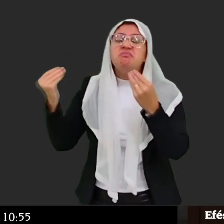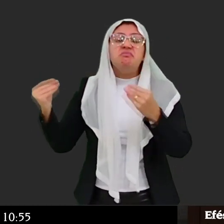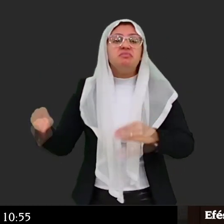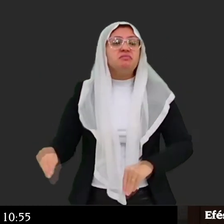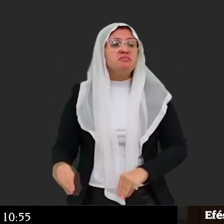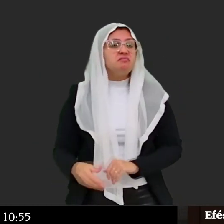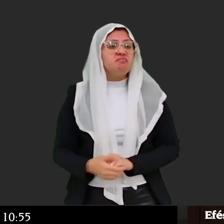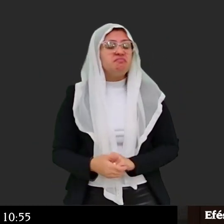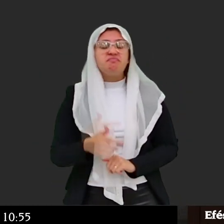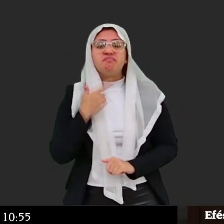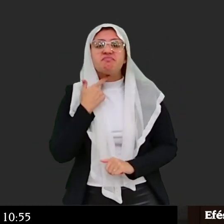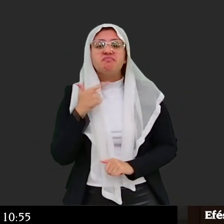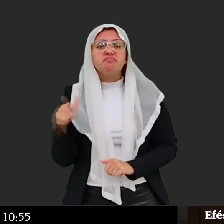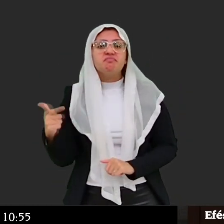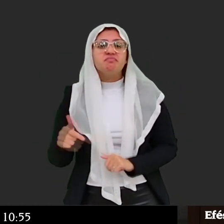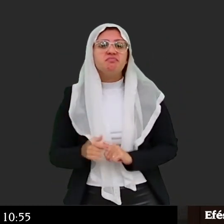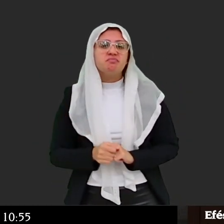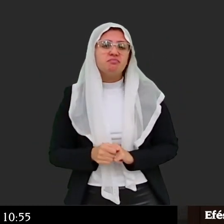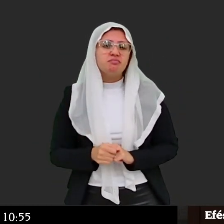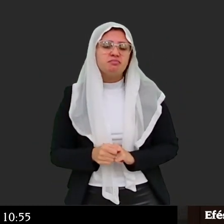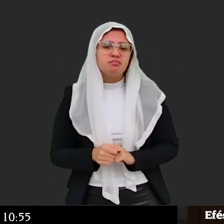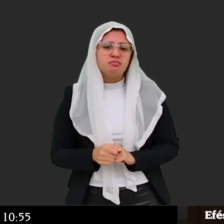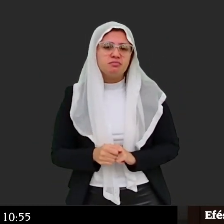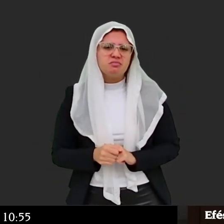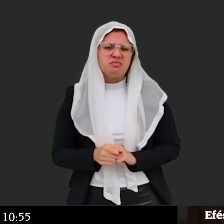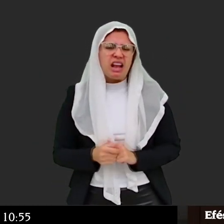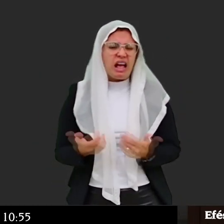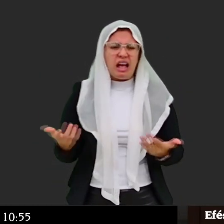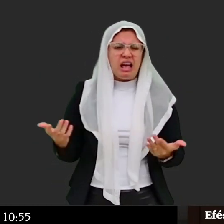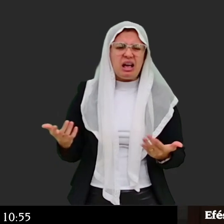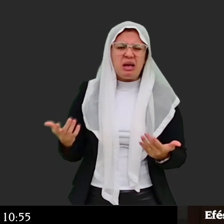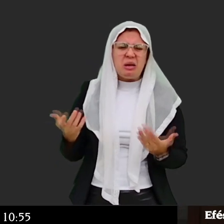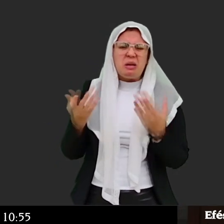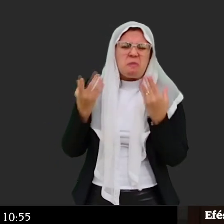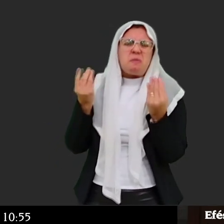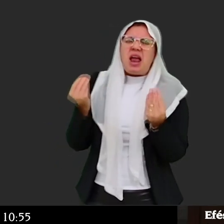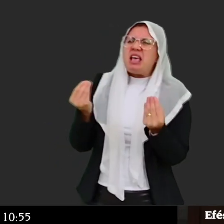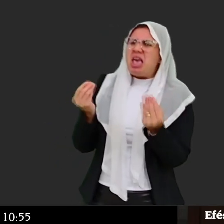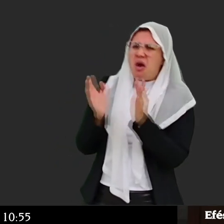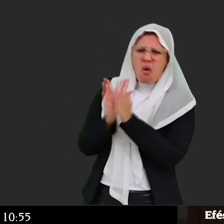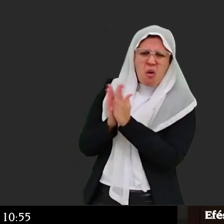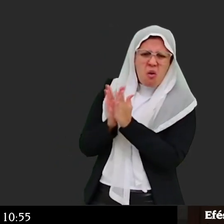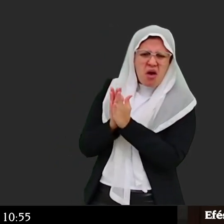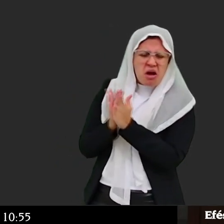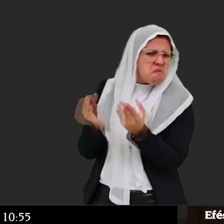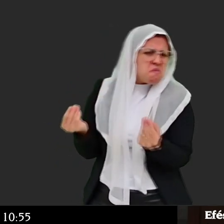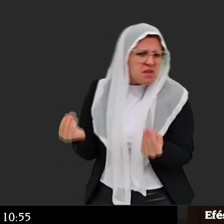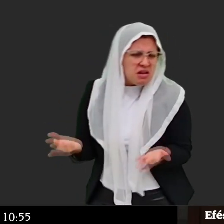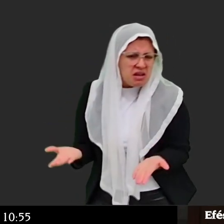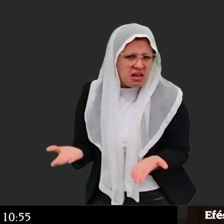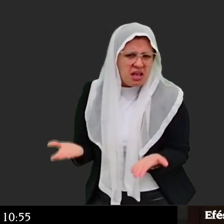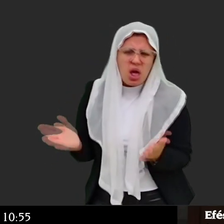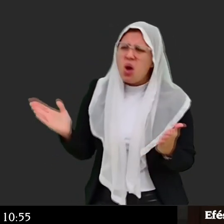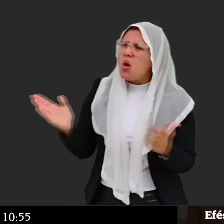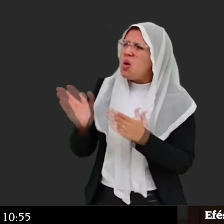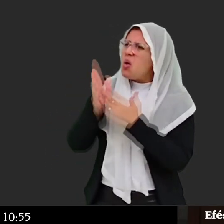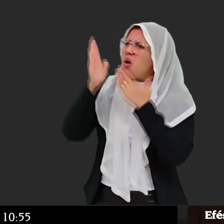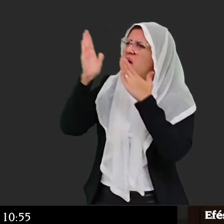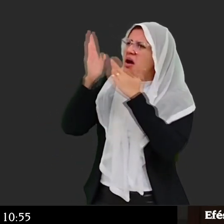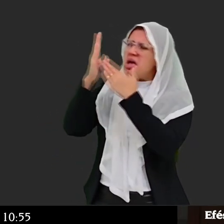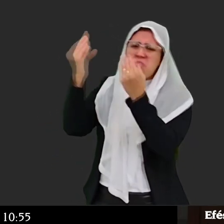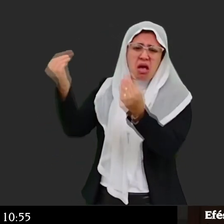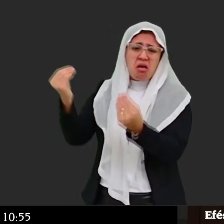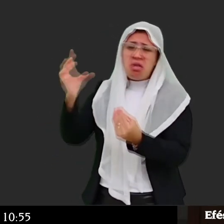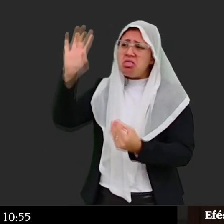mão. Os olhos da carne não vê. Por que eu vou andar atrás disso? Por que eu vou orar? Por que eu vou louvar a Deus se eu não conheço a